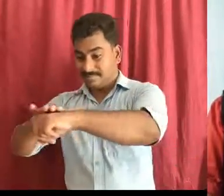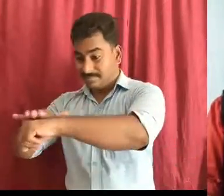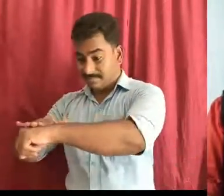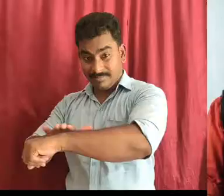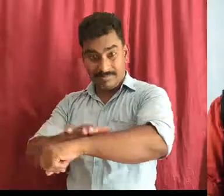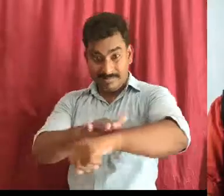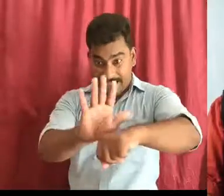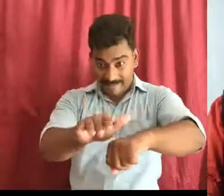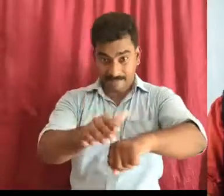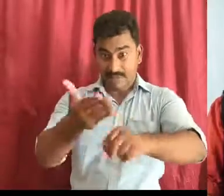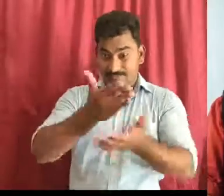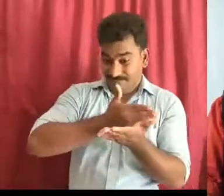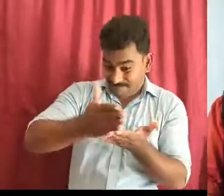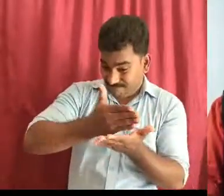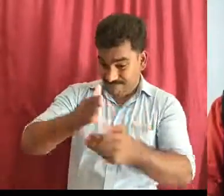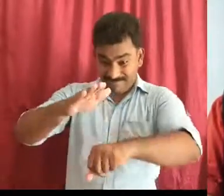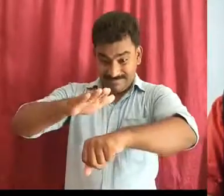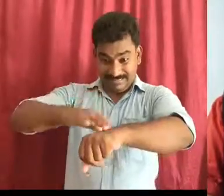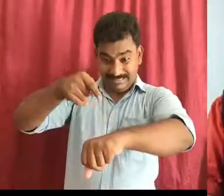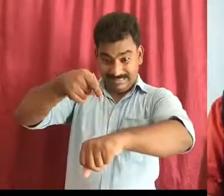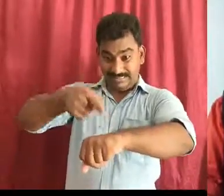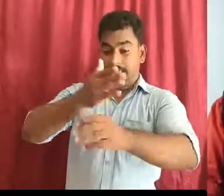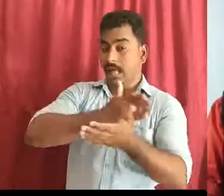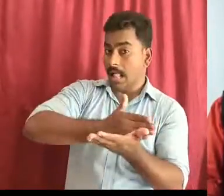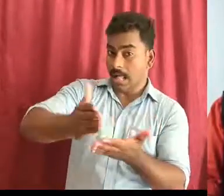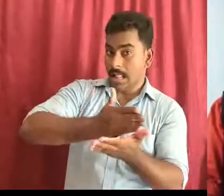തുടർച്ചയായി തൊടുന്ന സ്ഥലങ്ങൾ അണുവിമുക്തമാക്കുക,